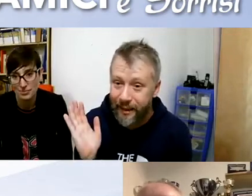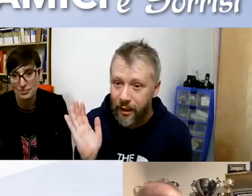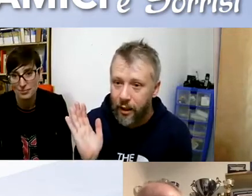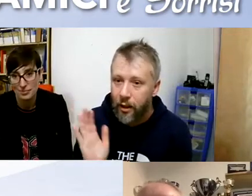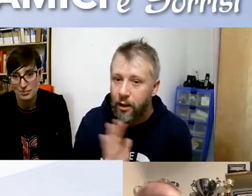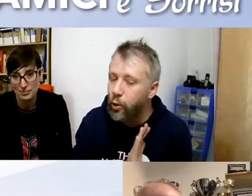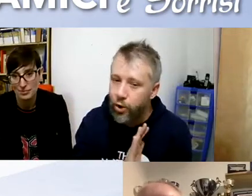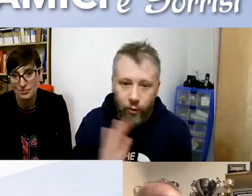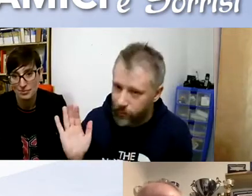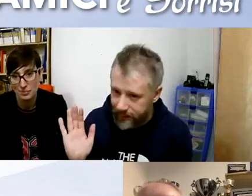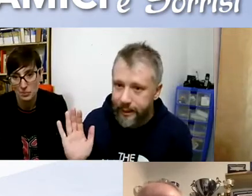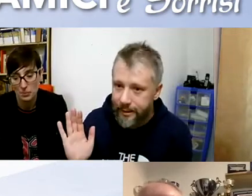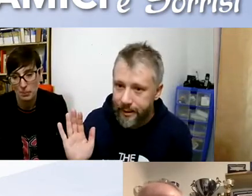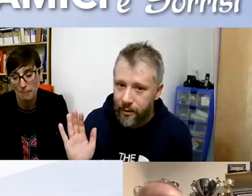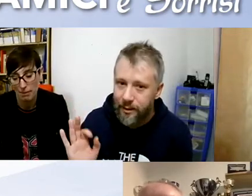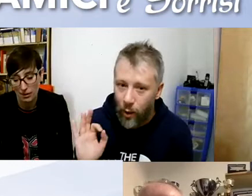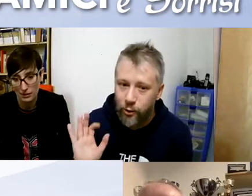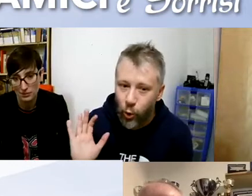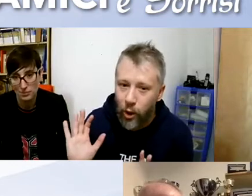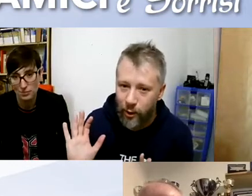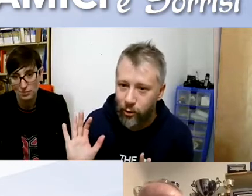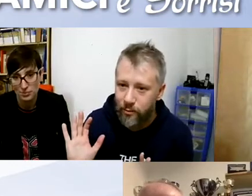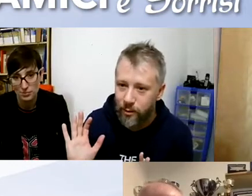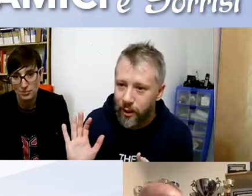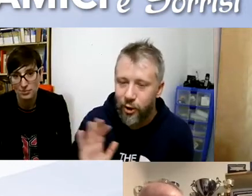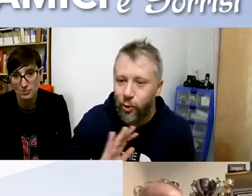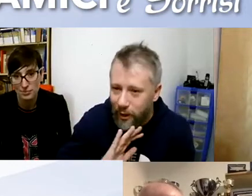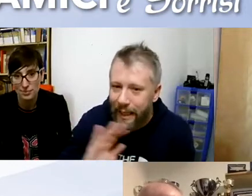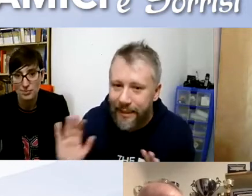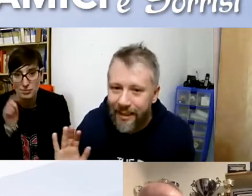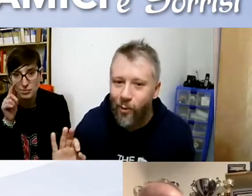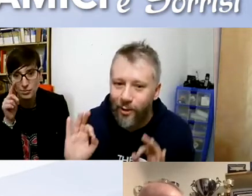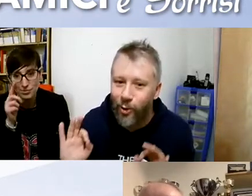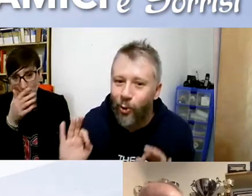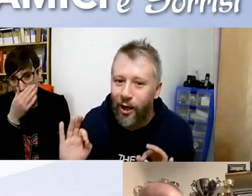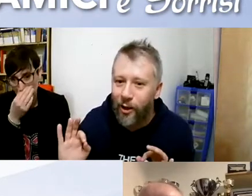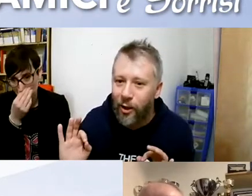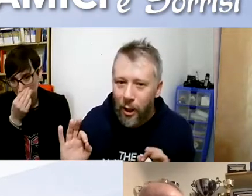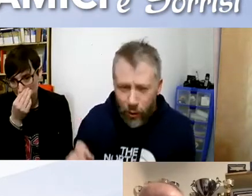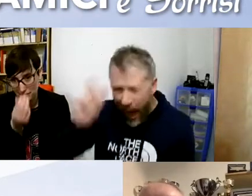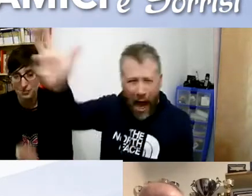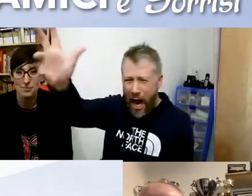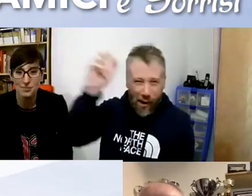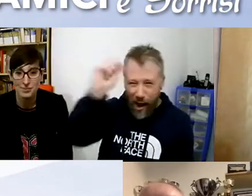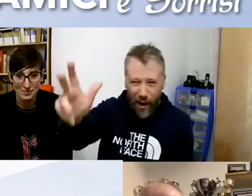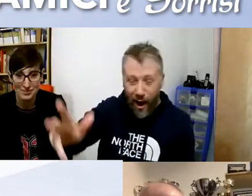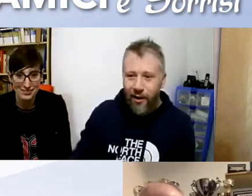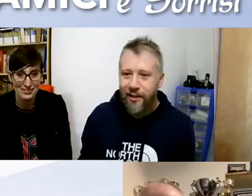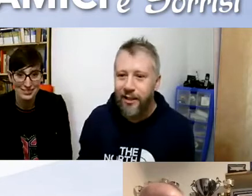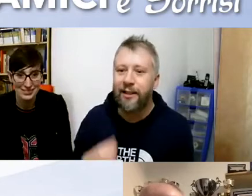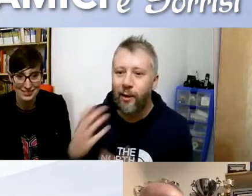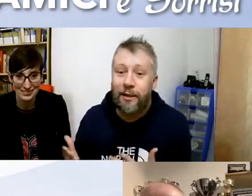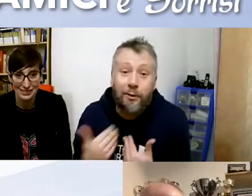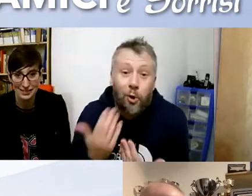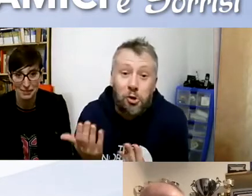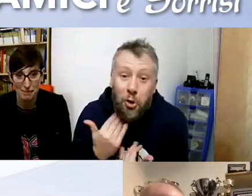carte, io uscivo col mal di testa da quanto urlano. Dai. Cioè, non hai idea di quanto urlano. Sì,